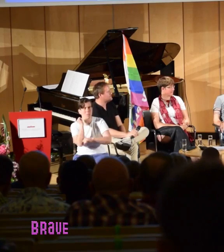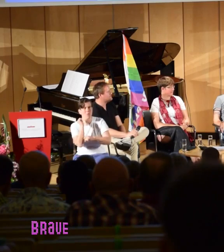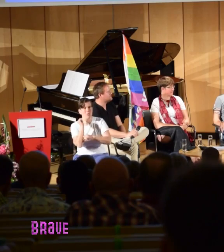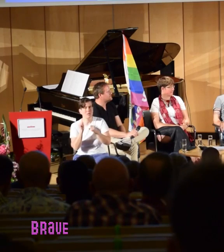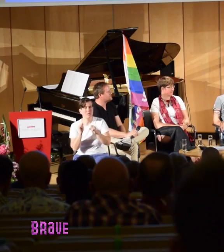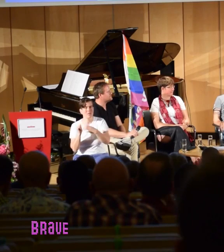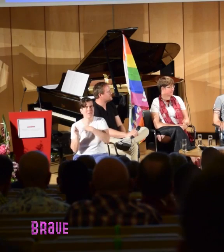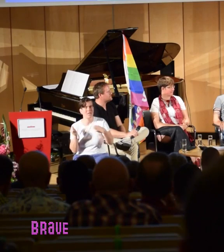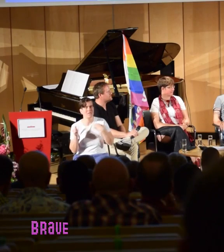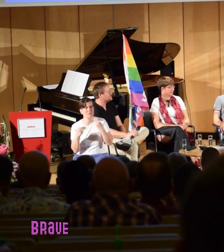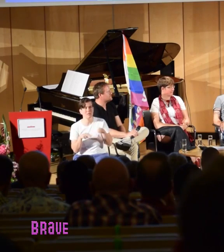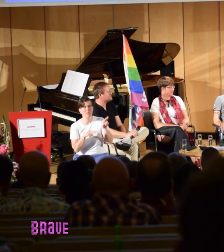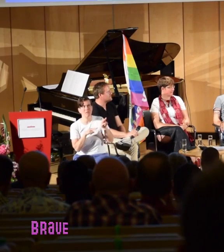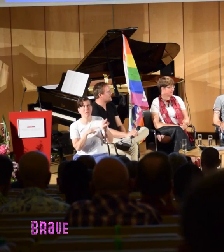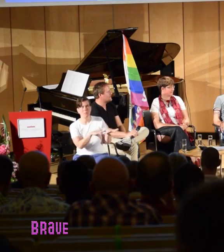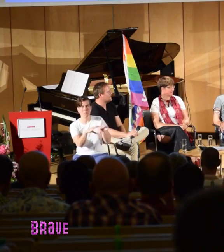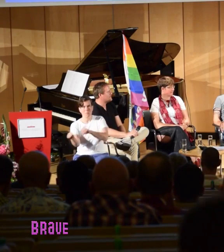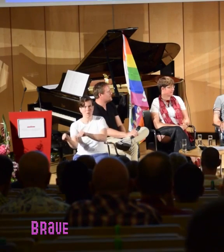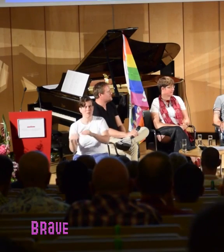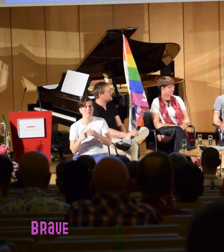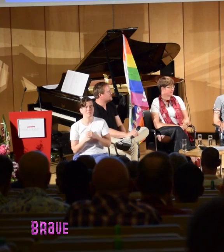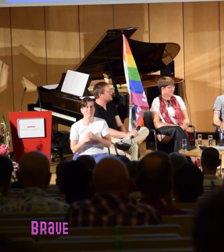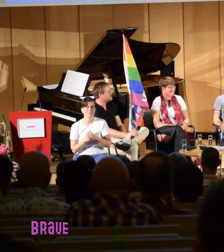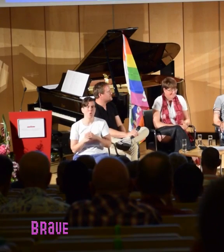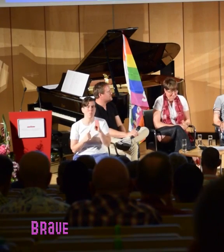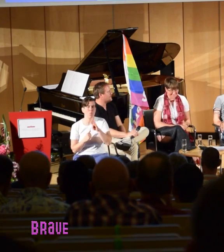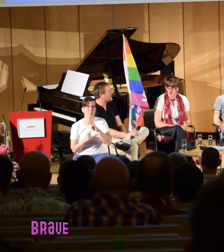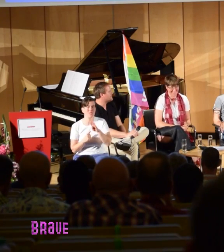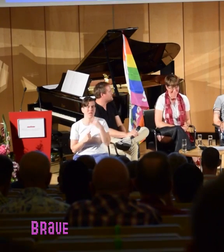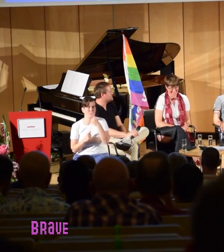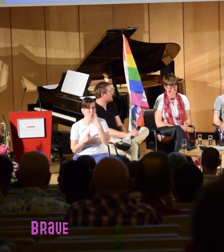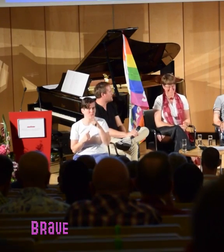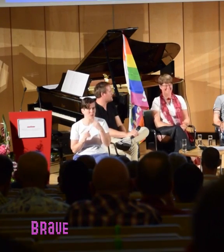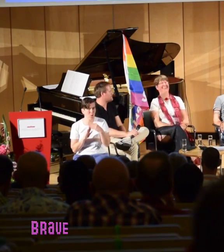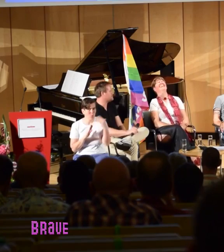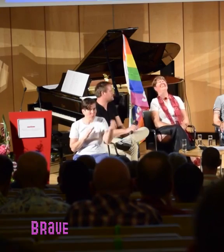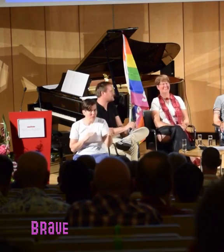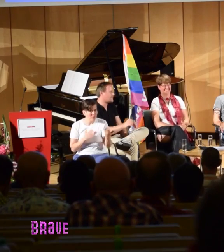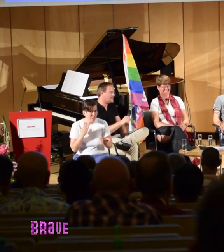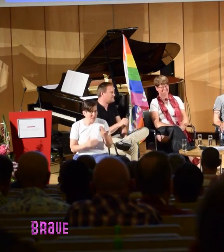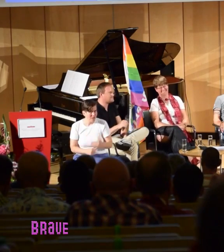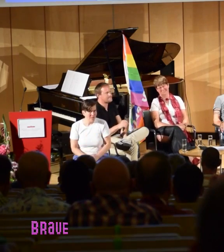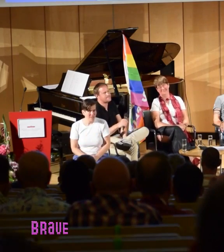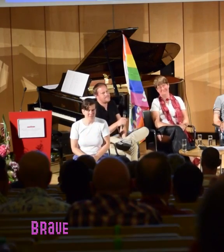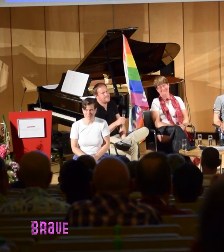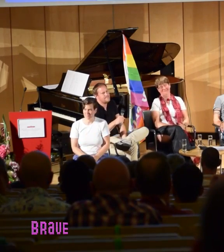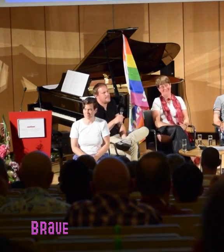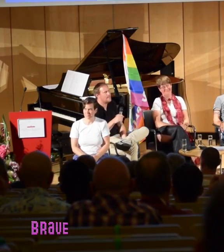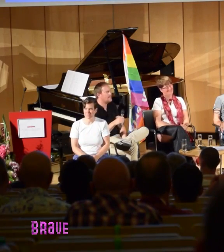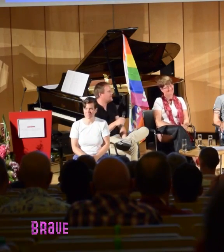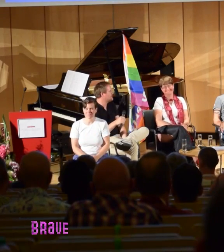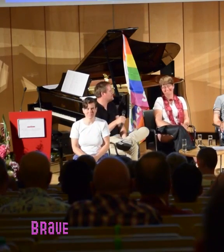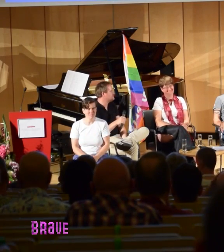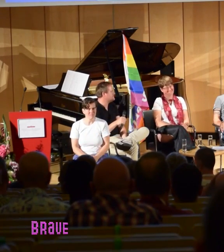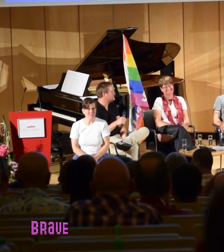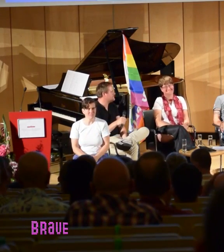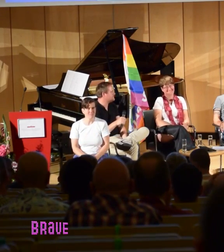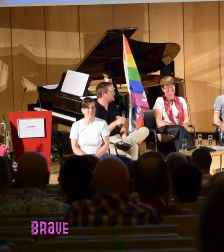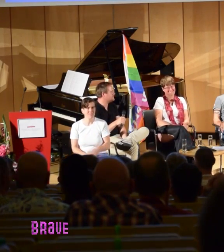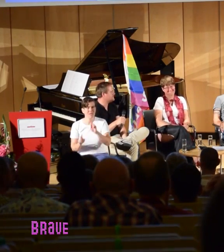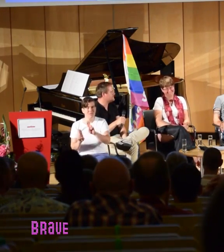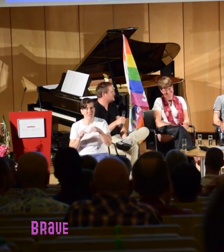das vielleicht von euch gelernt? Bewegt sich auch im Kopf des Borussia Dortmund-Fans, jetzt nicht diesem hier, aber eines anderen? Also kriegt ihr